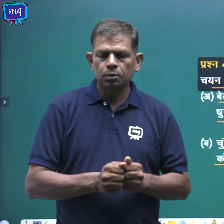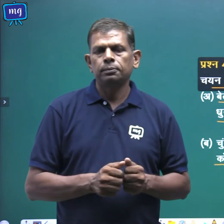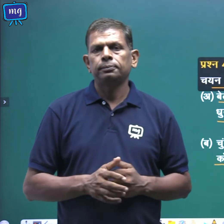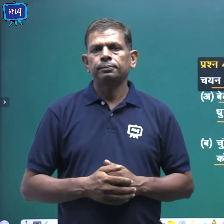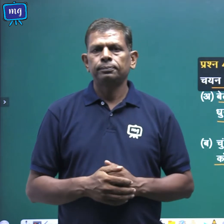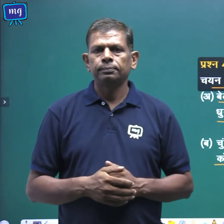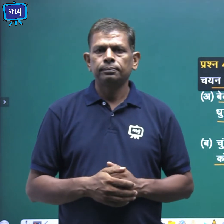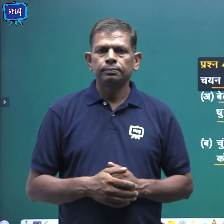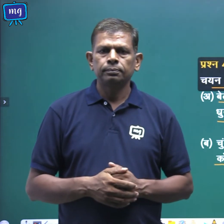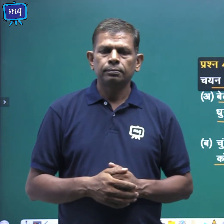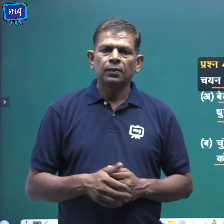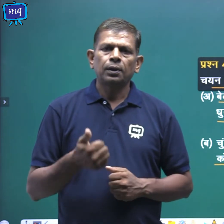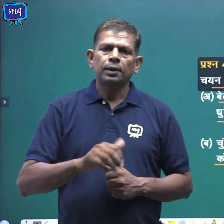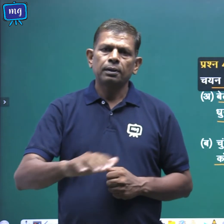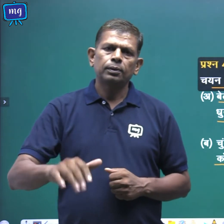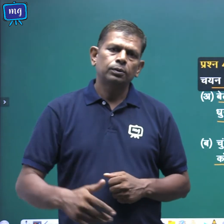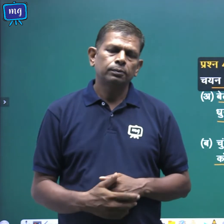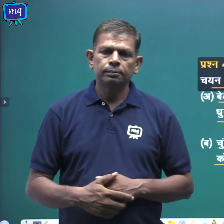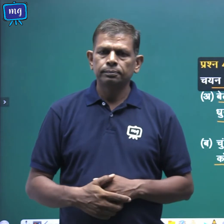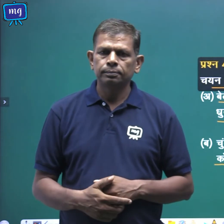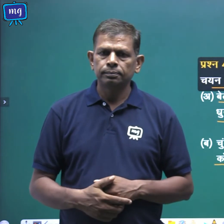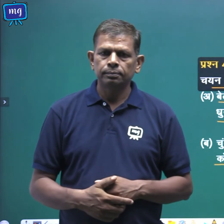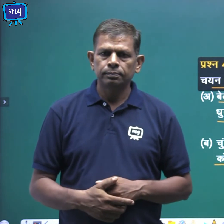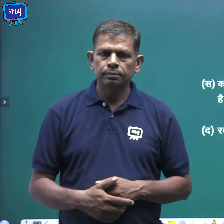हैं। ठीक है बच्चों।